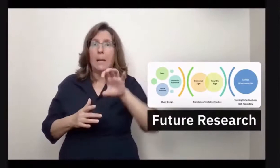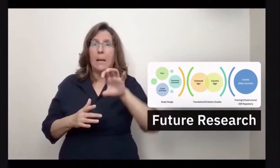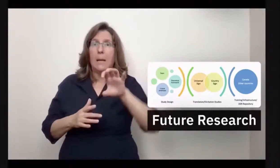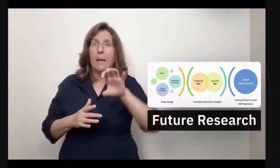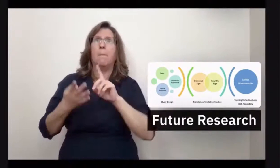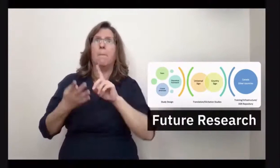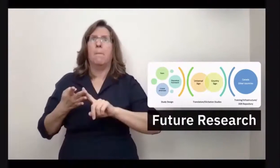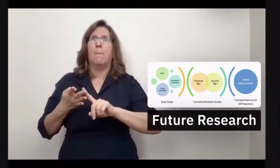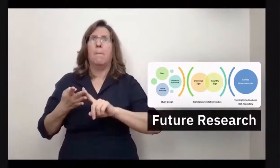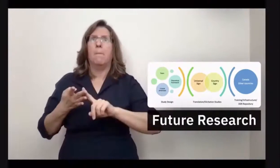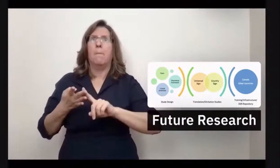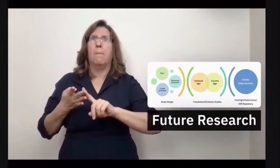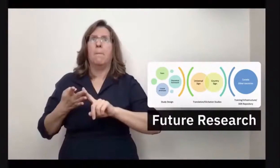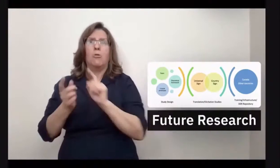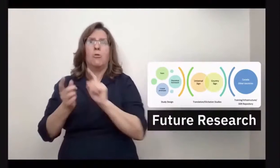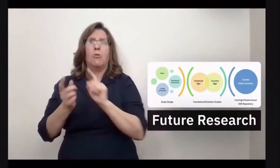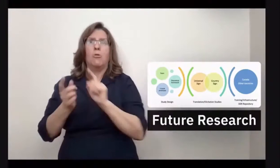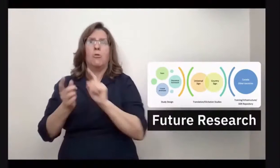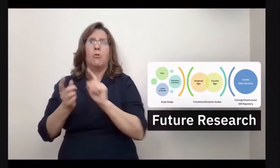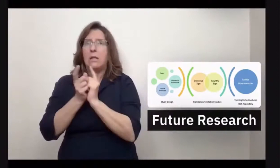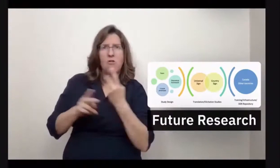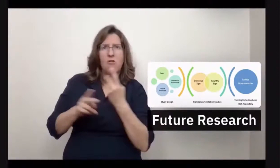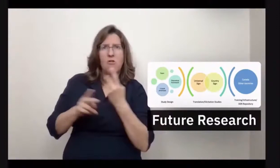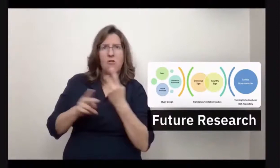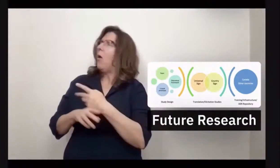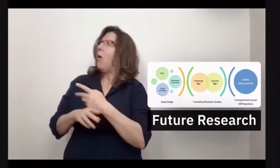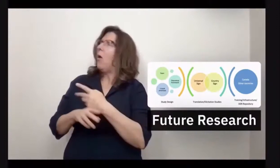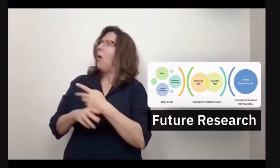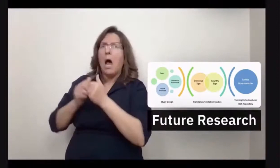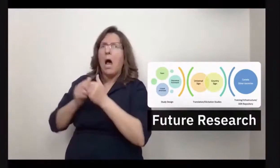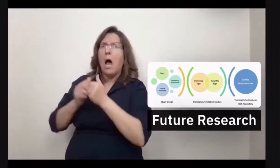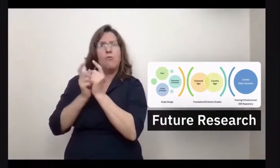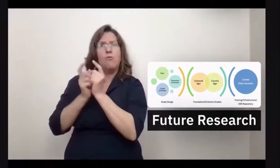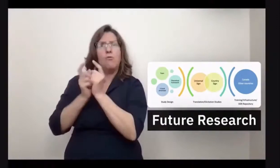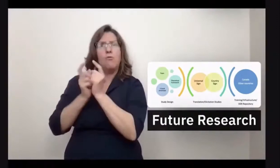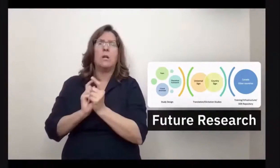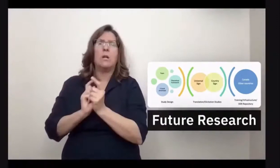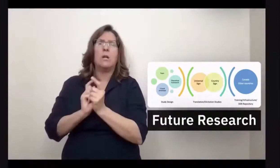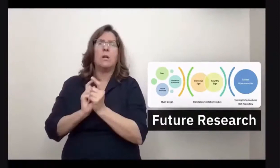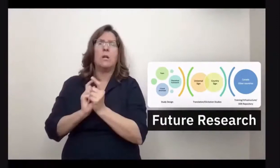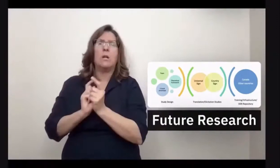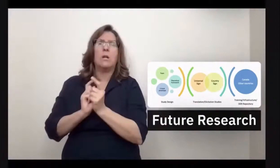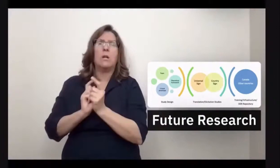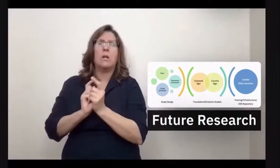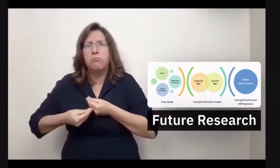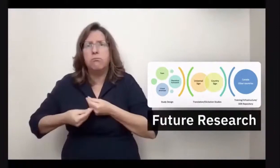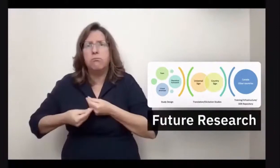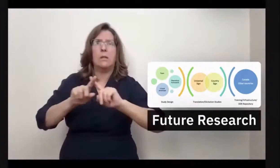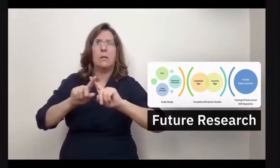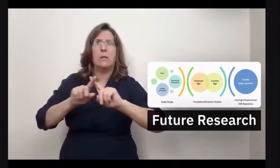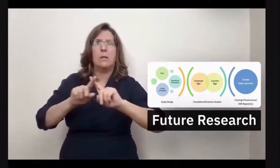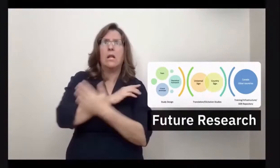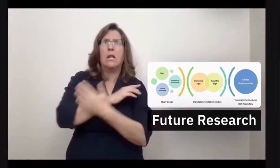capacitación necesaria y la infraestructura necesaria para dar apoyo a los e-books usando este marco de trabajo.